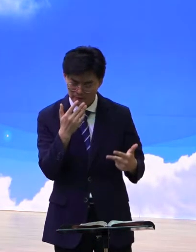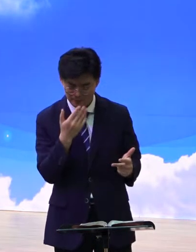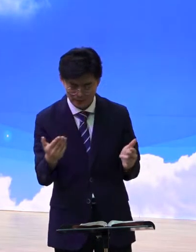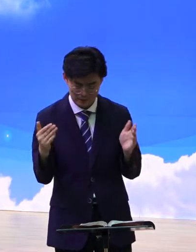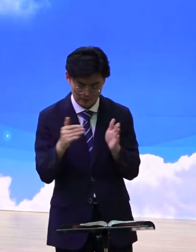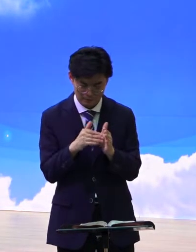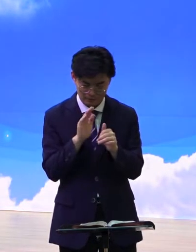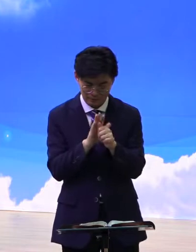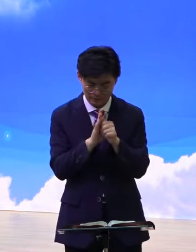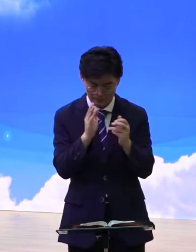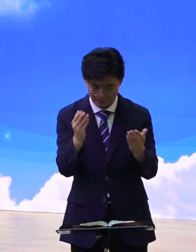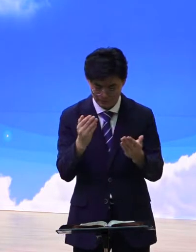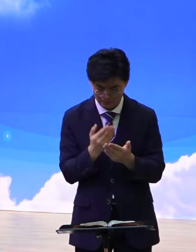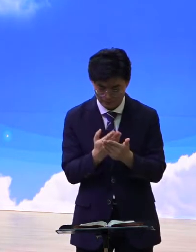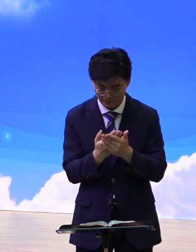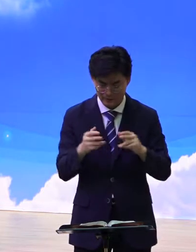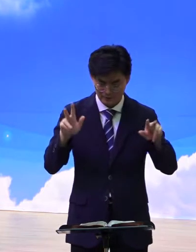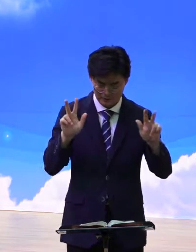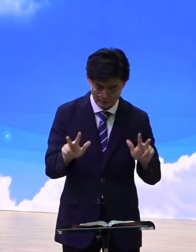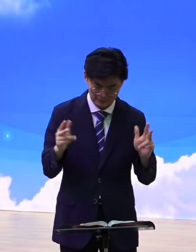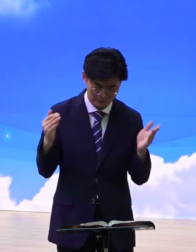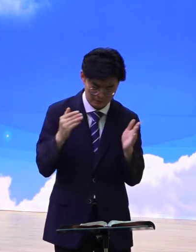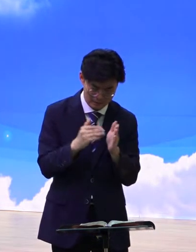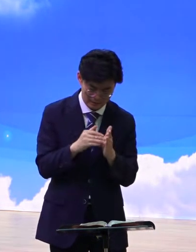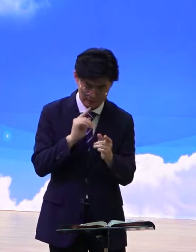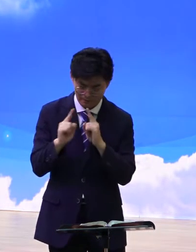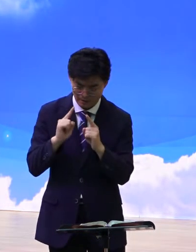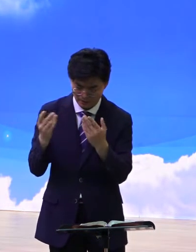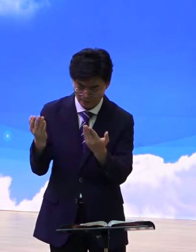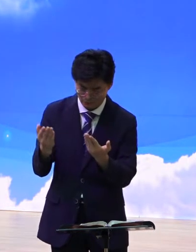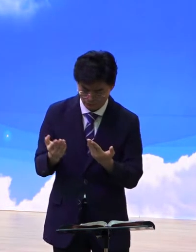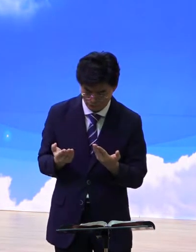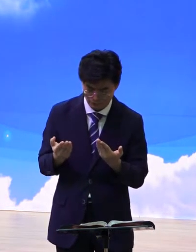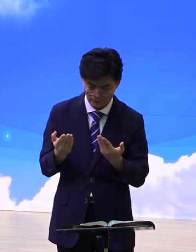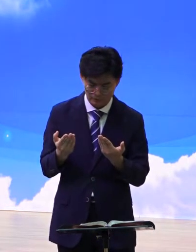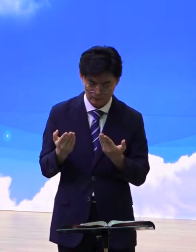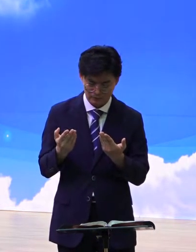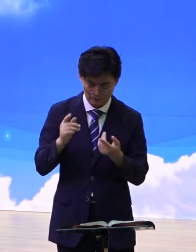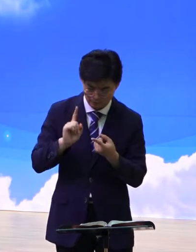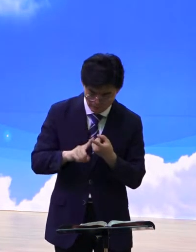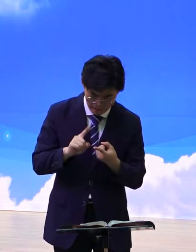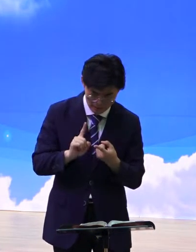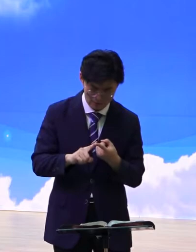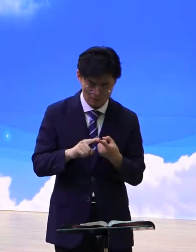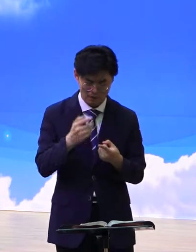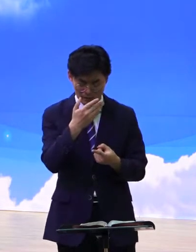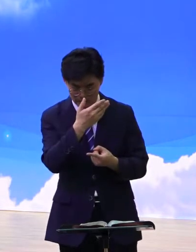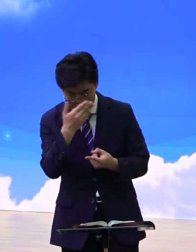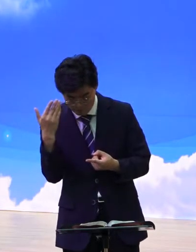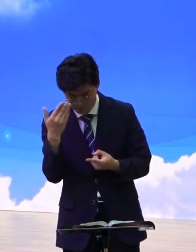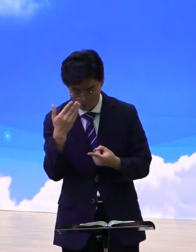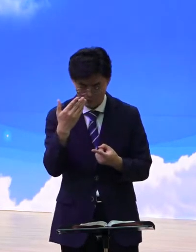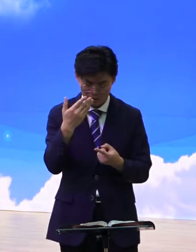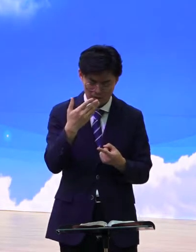허락하시옵소서. 지금까지 나 자신과 가족들의 안위를 위해 한평생 지내온 중장년층과